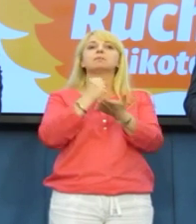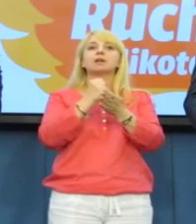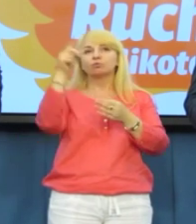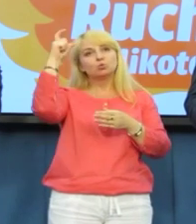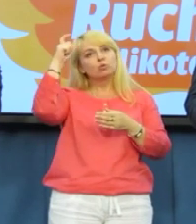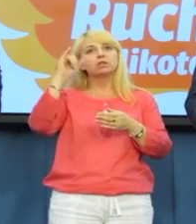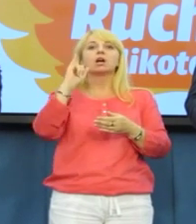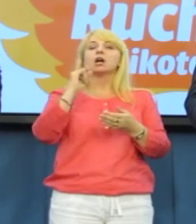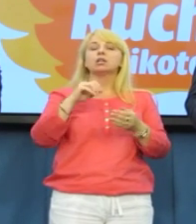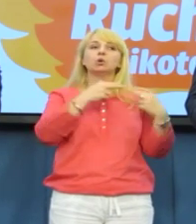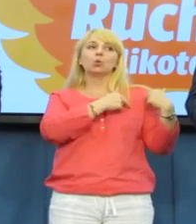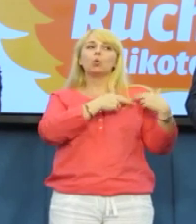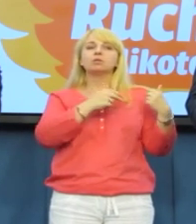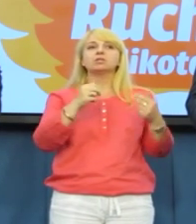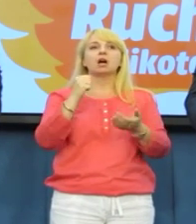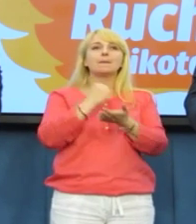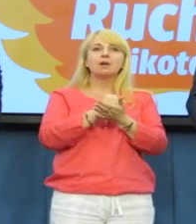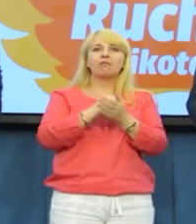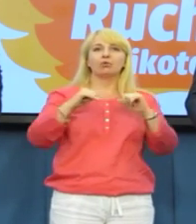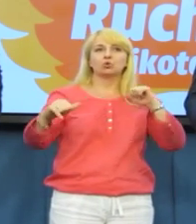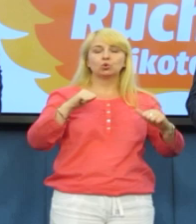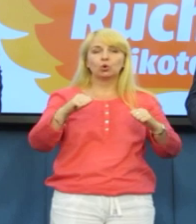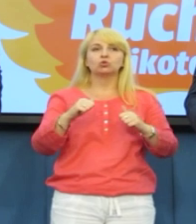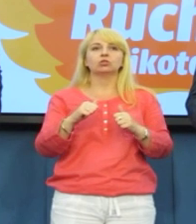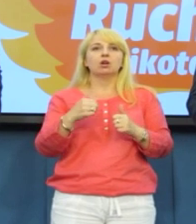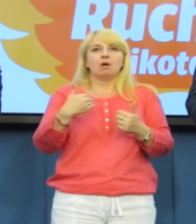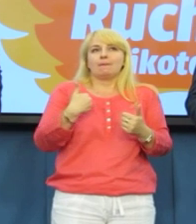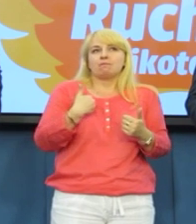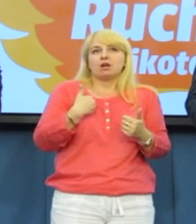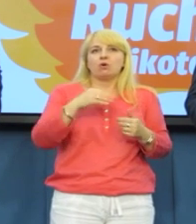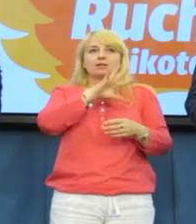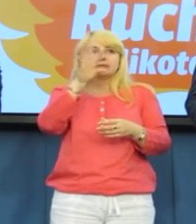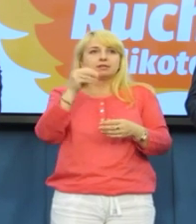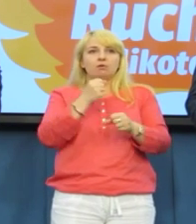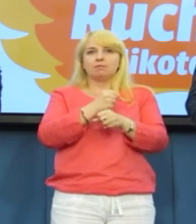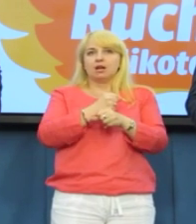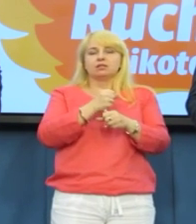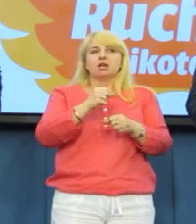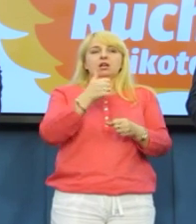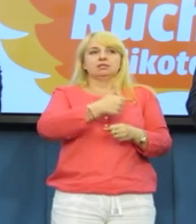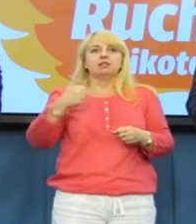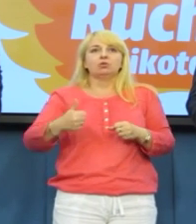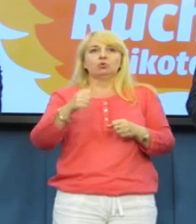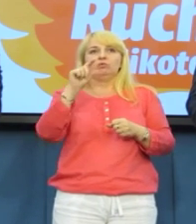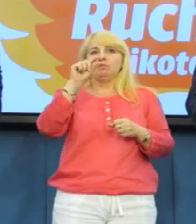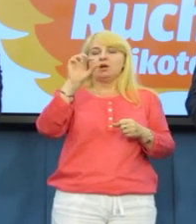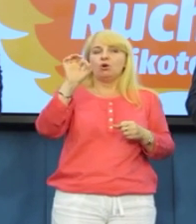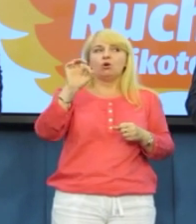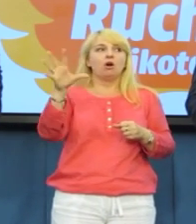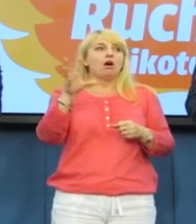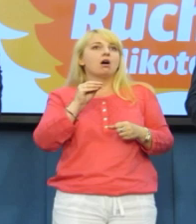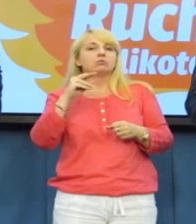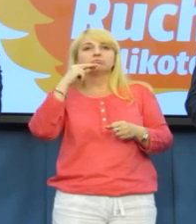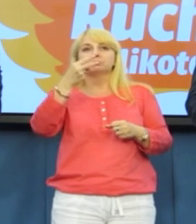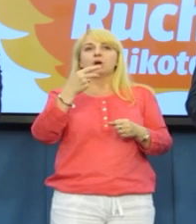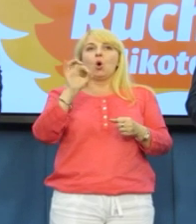Człowieka i Senacka Komisja Praworządności, mimo iż zdominowane tak cały Senat przez senatorów Platformy, opowiedziały się jednoznacznie za